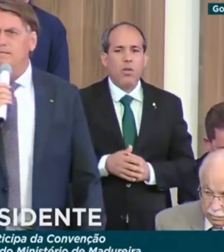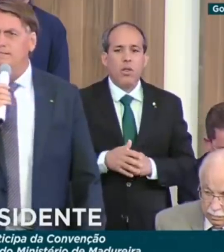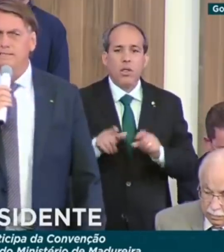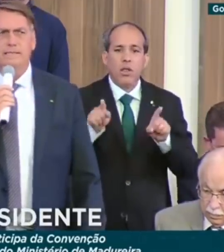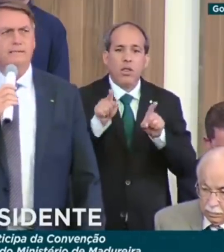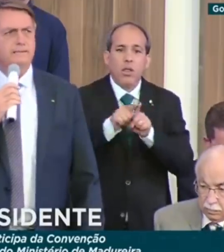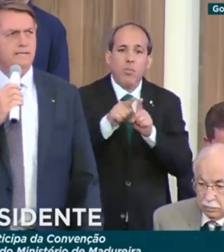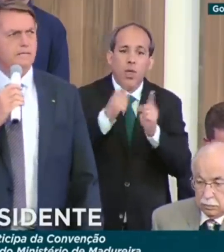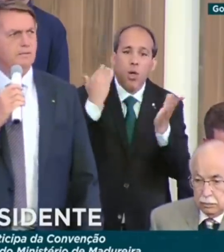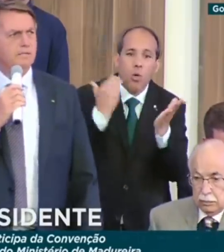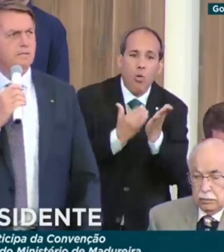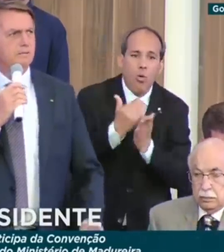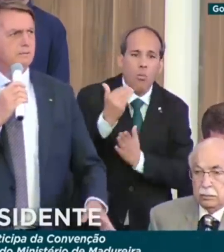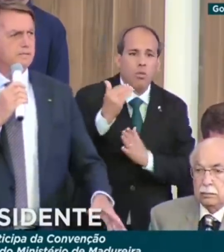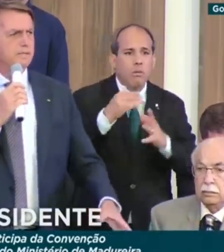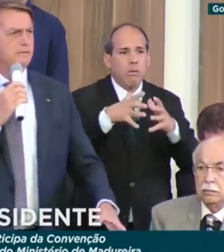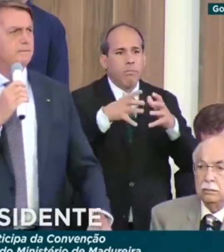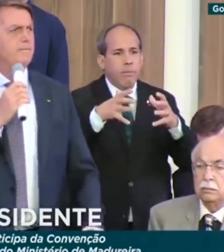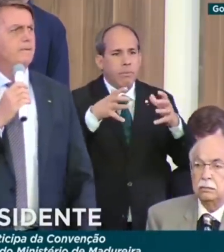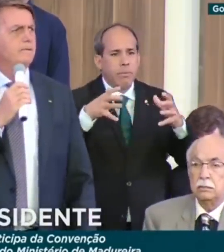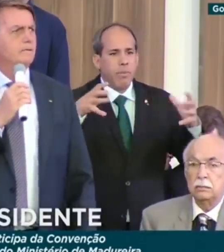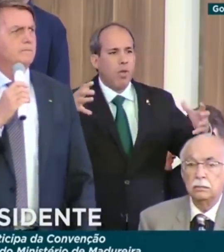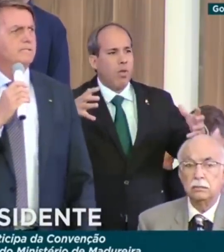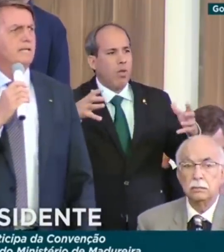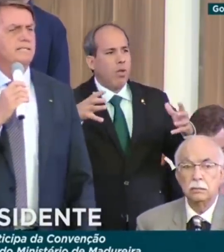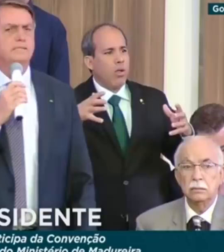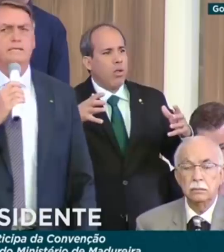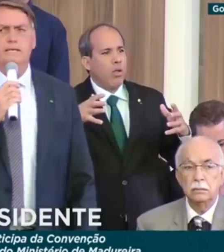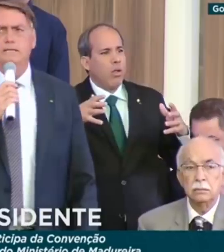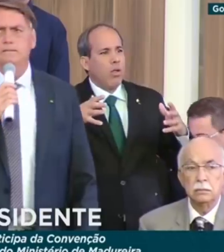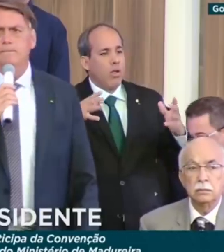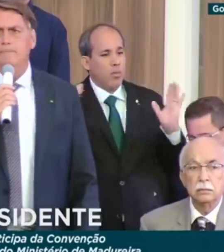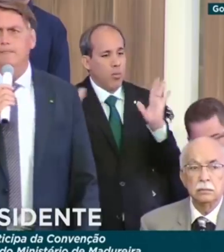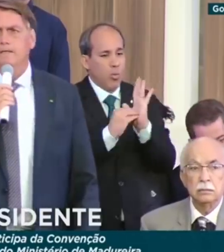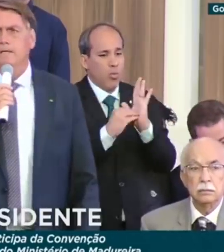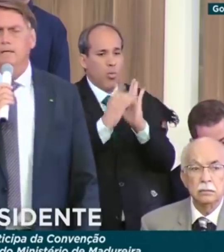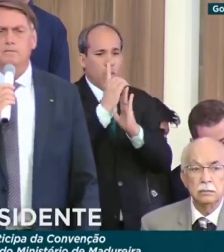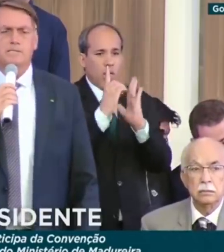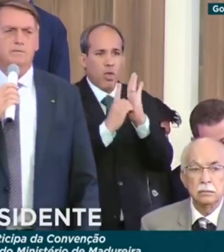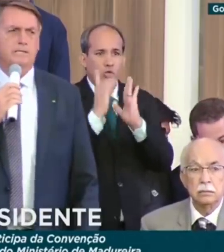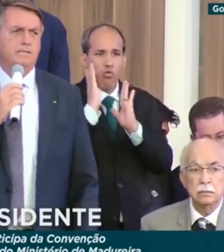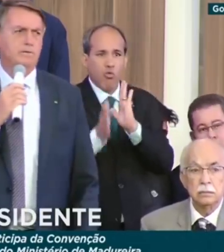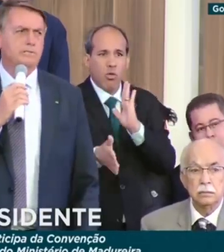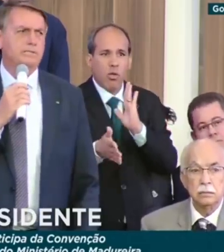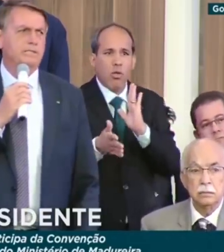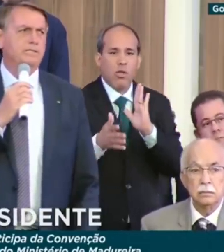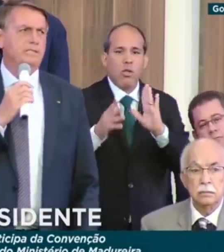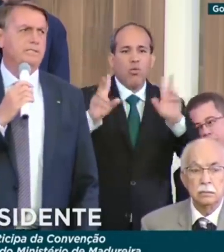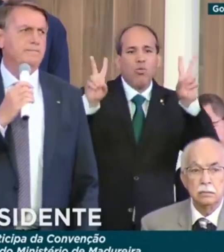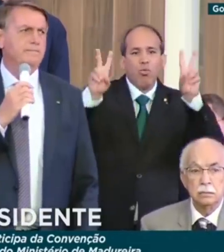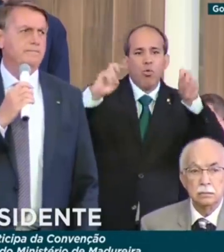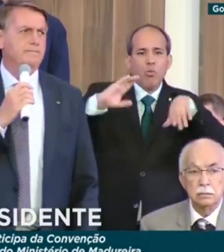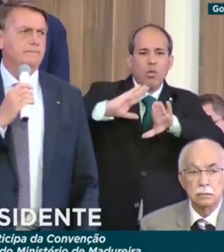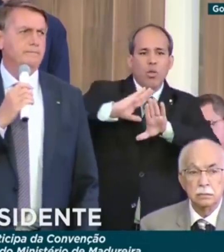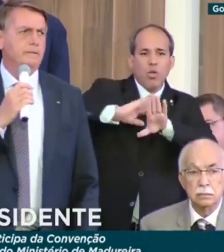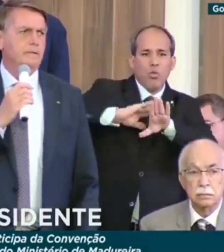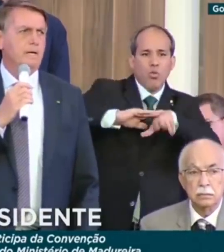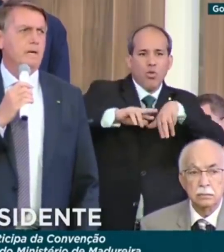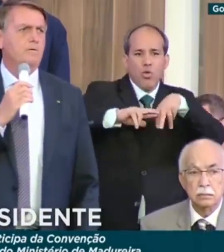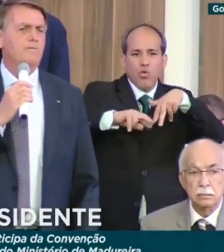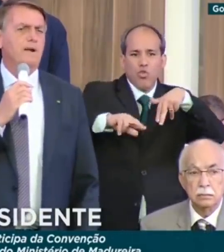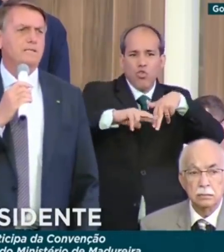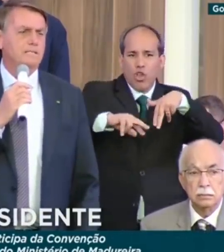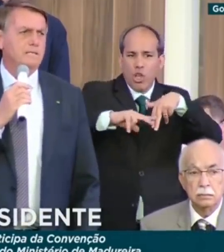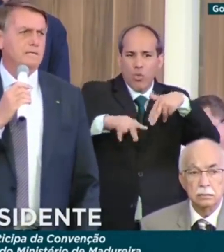Começaram a crescer nessa questão, como está nesse decreto, a questão da ideologia de gênero.